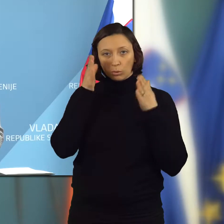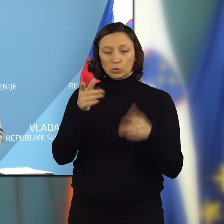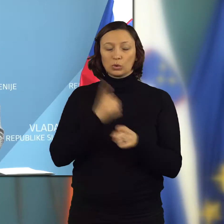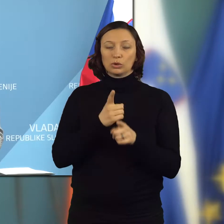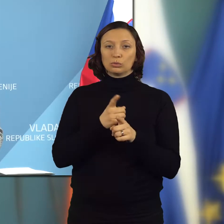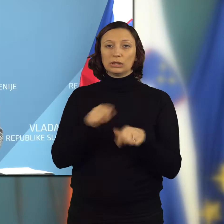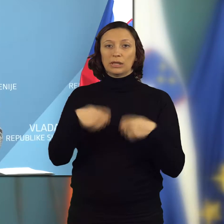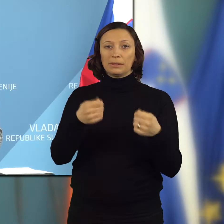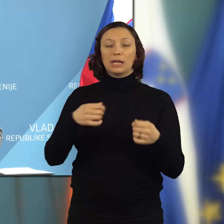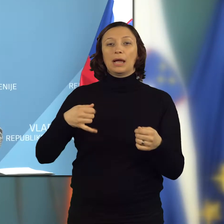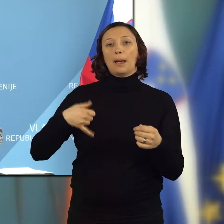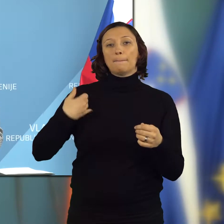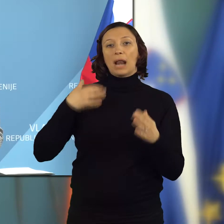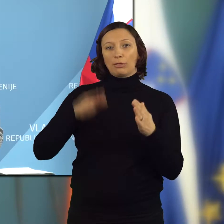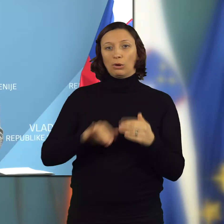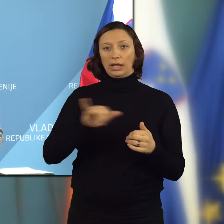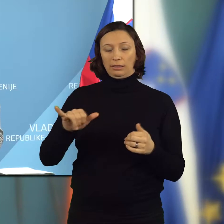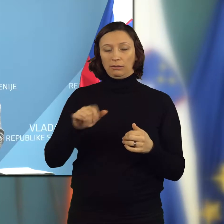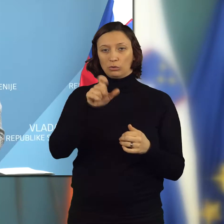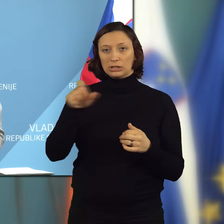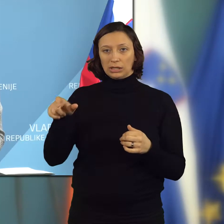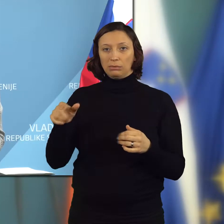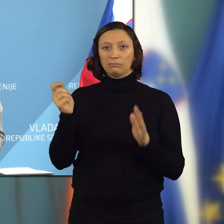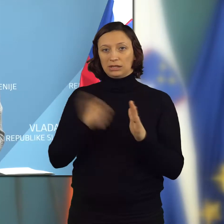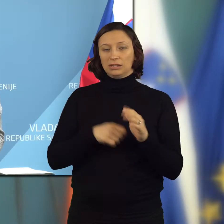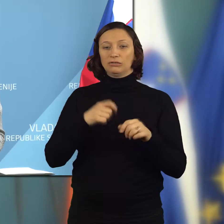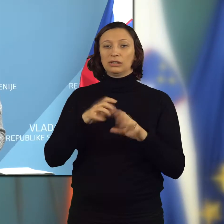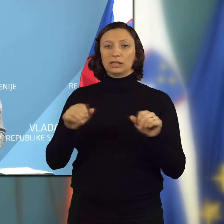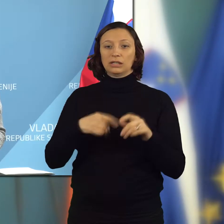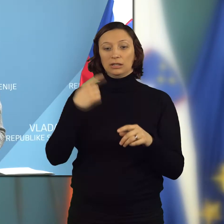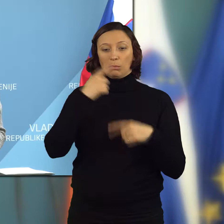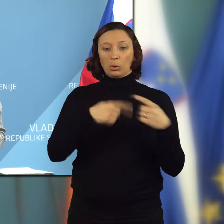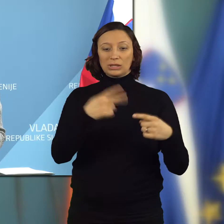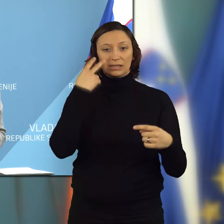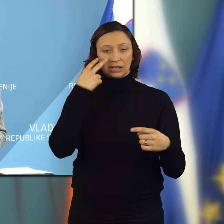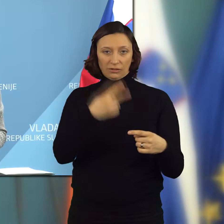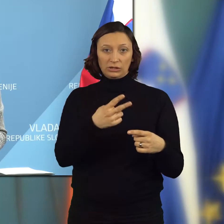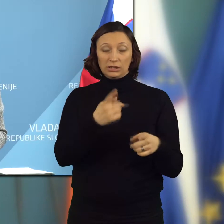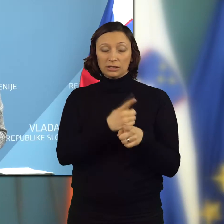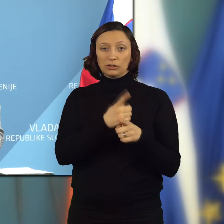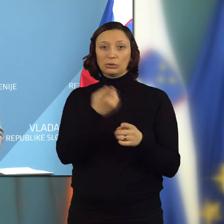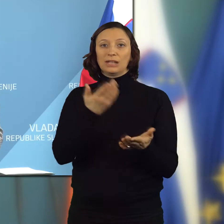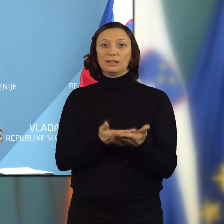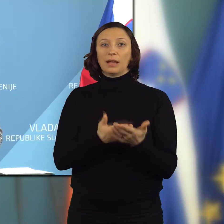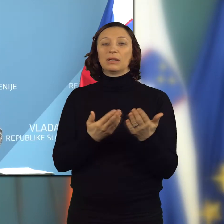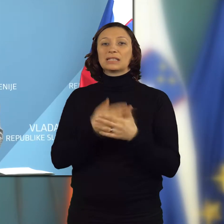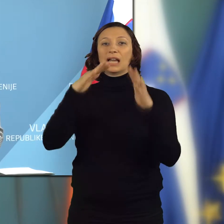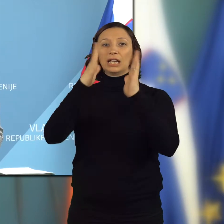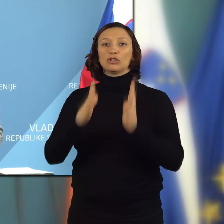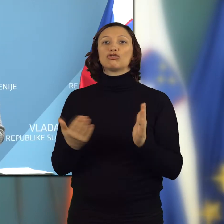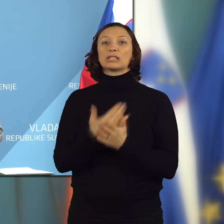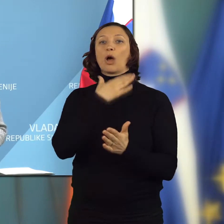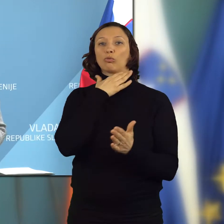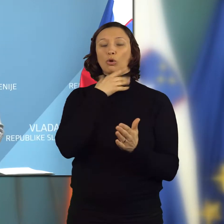se namenja tudi mladoletnim žrtvam kaznivih dejanj in iz procesnega vidika se postavlja tako tudi temelj za hišo